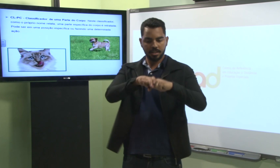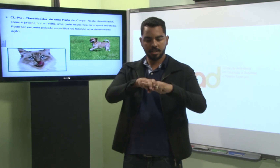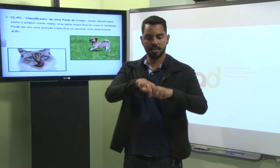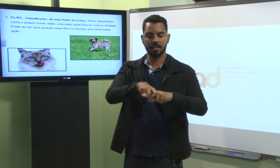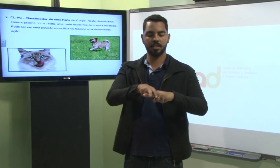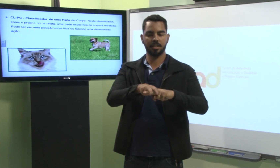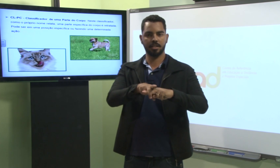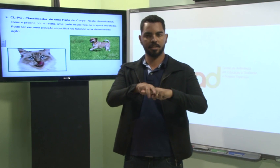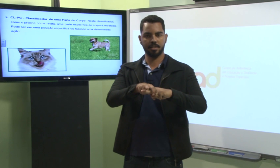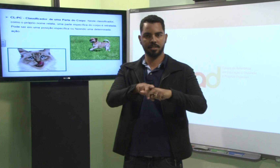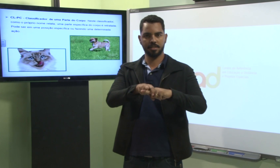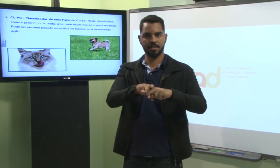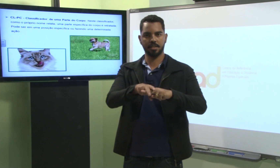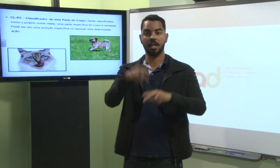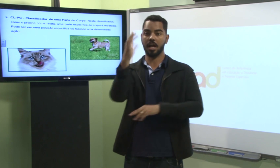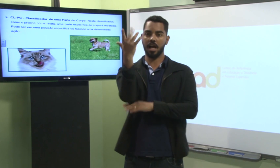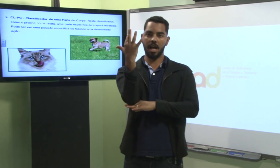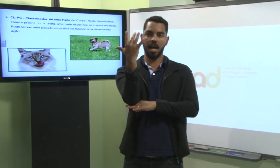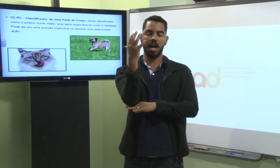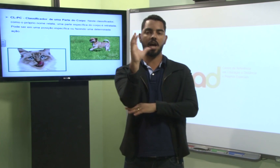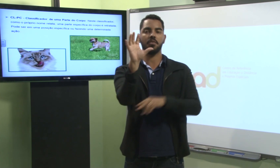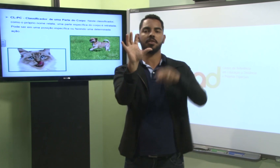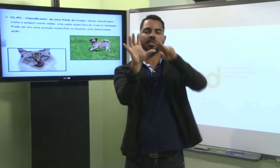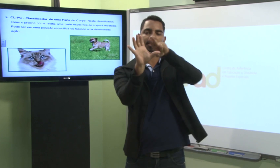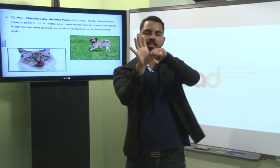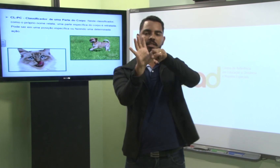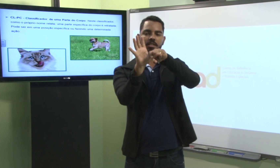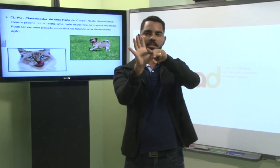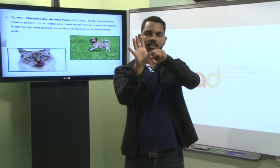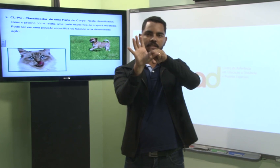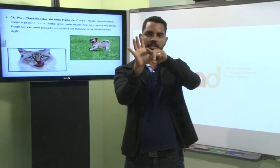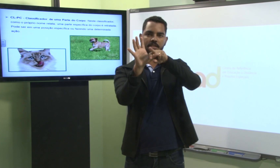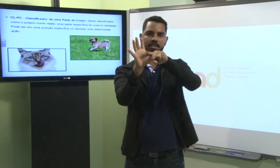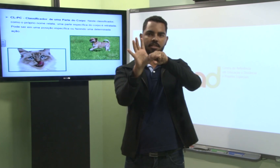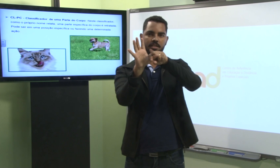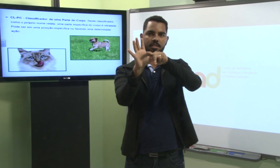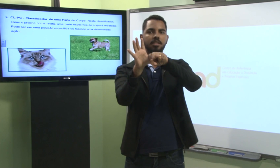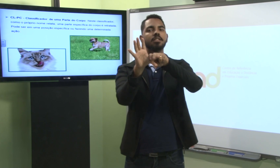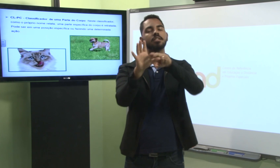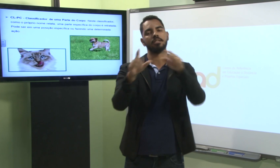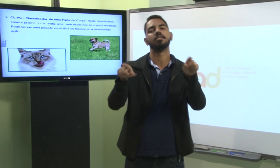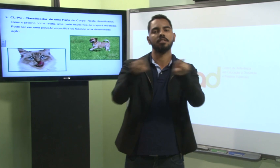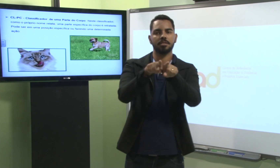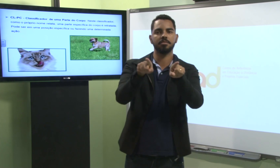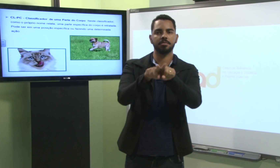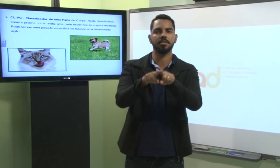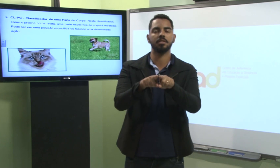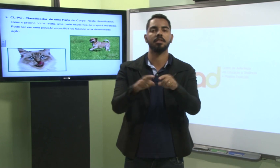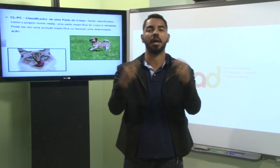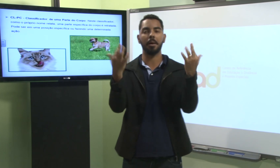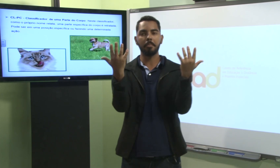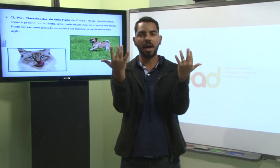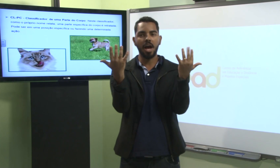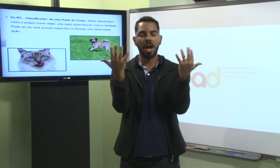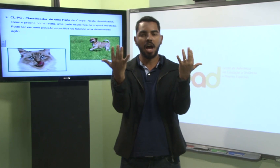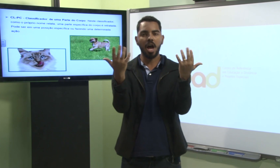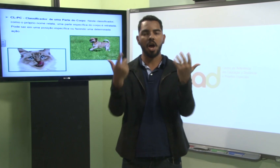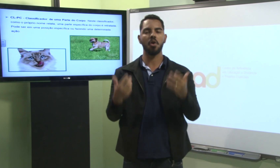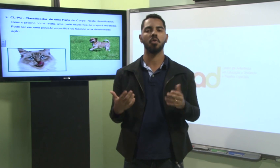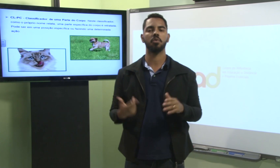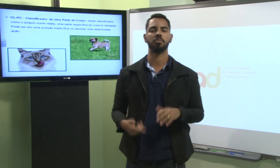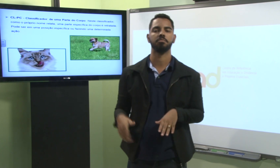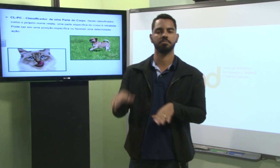uma árvore ou em uma cadeira, a posição das mãos de alguém sentado. Enfim, descreve a